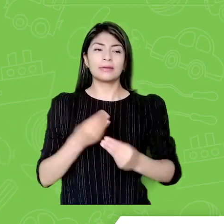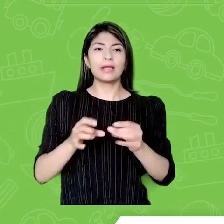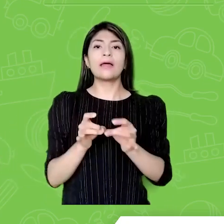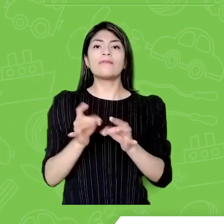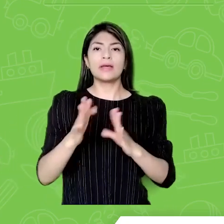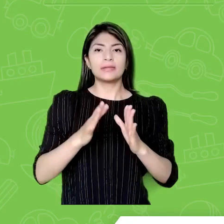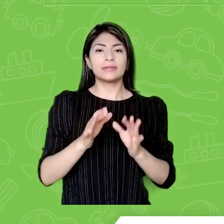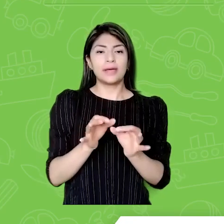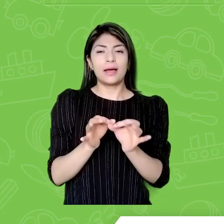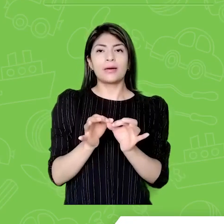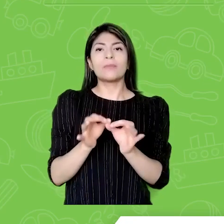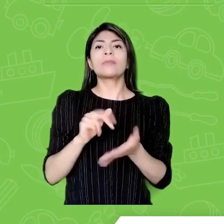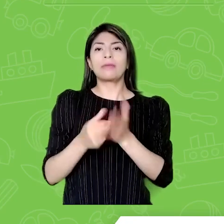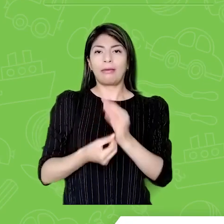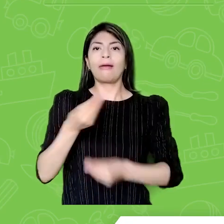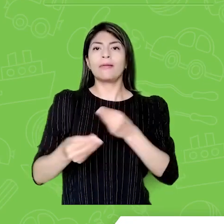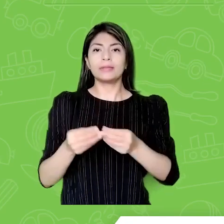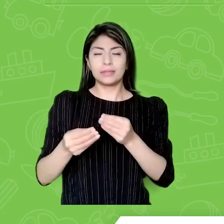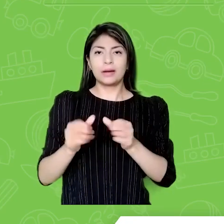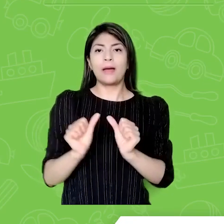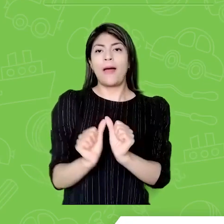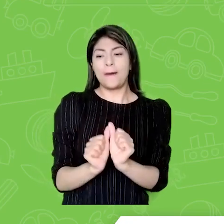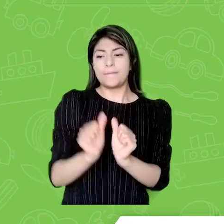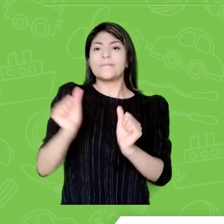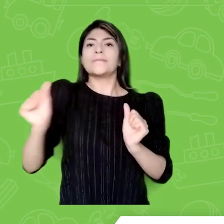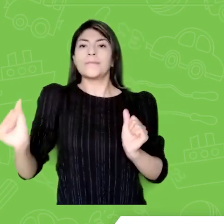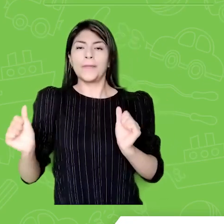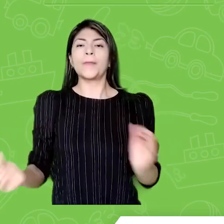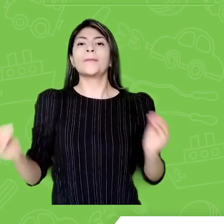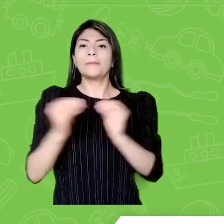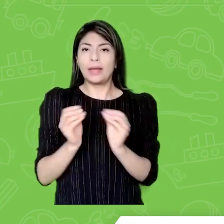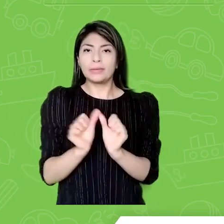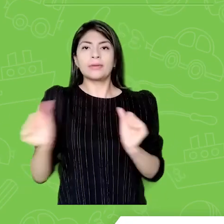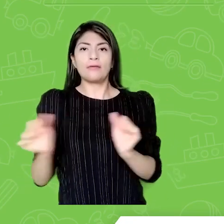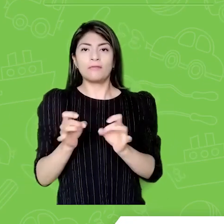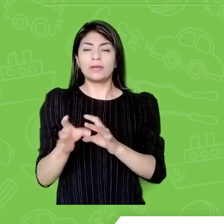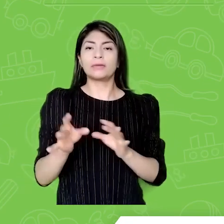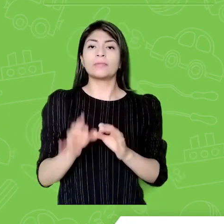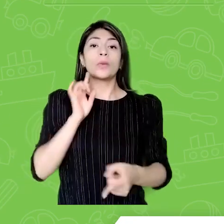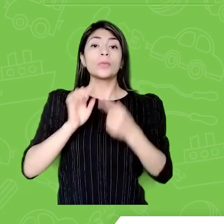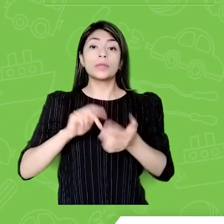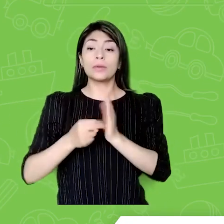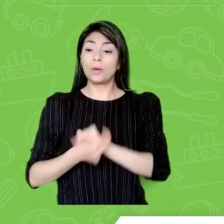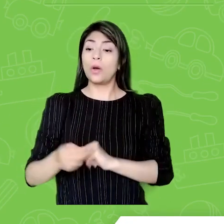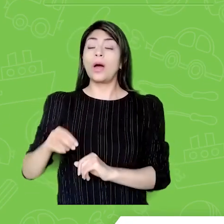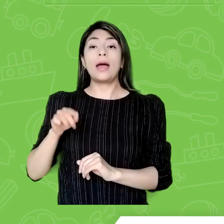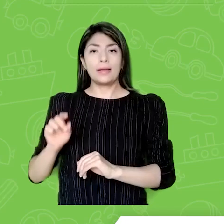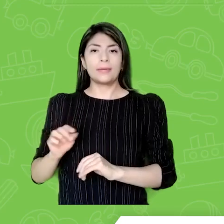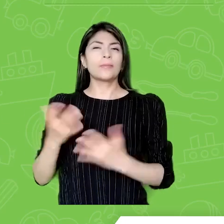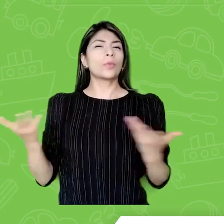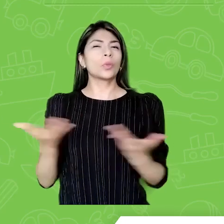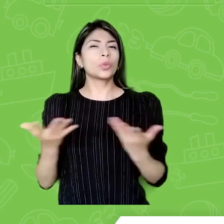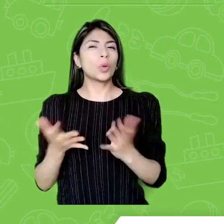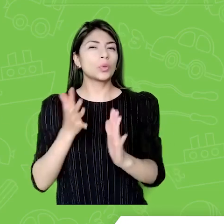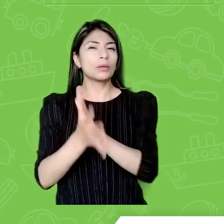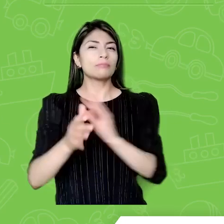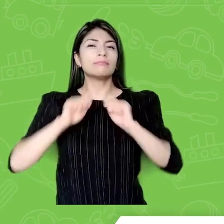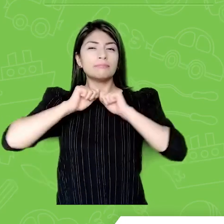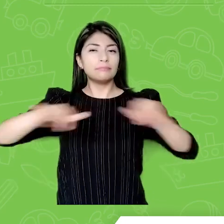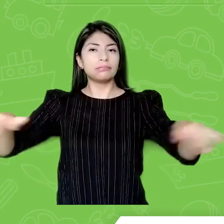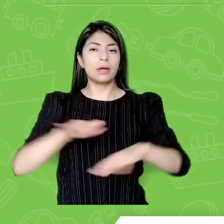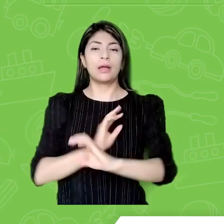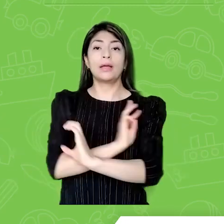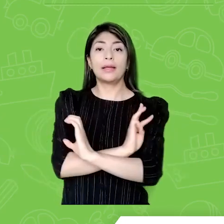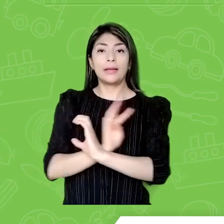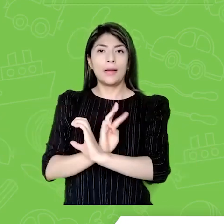plazo, lo cual se divulgará con oportunidad a los interesados en el sitio web de la CNSC,